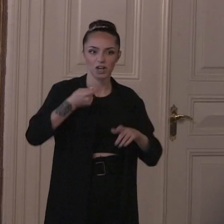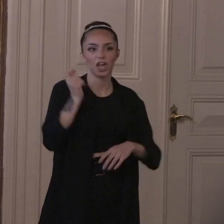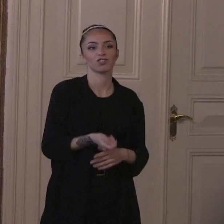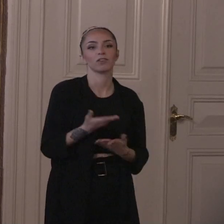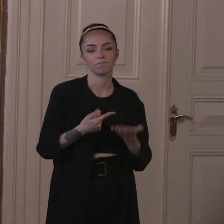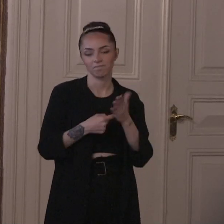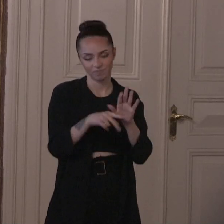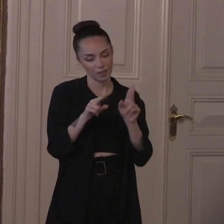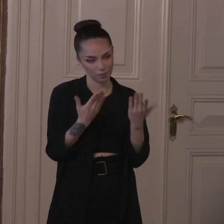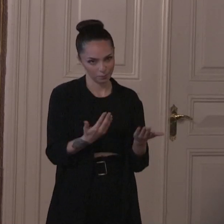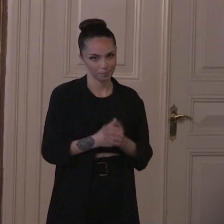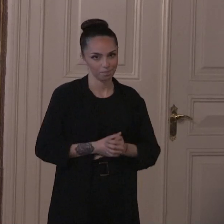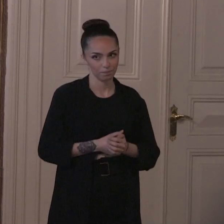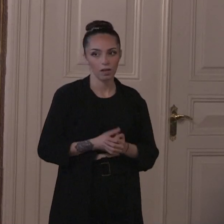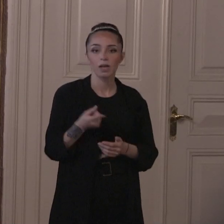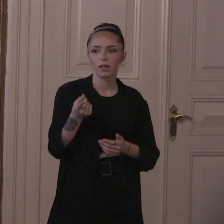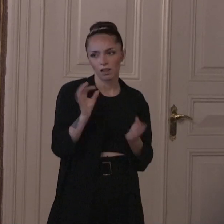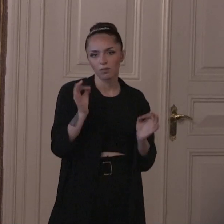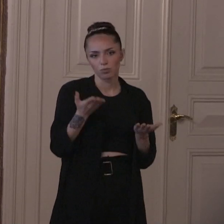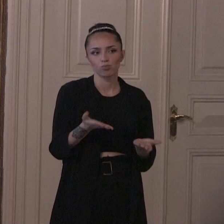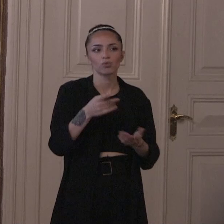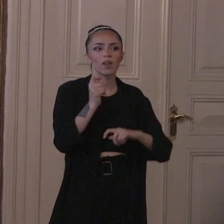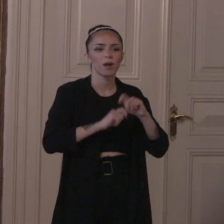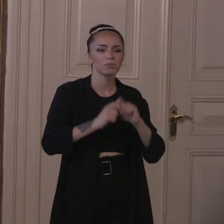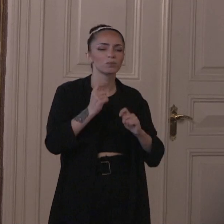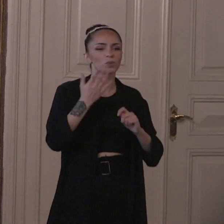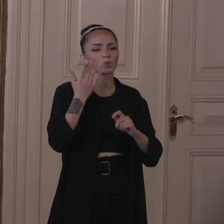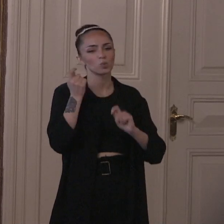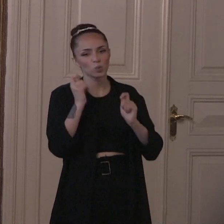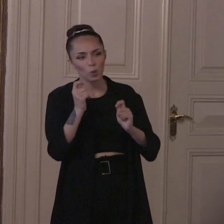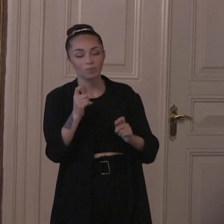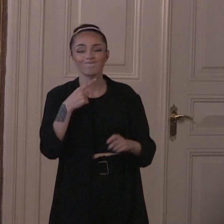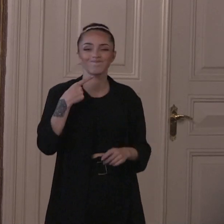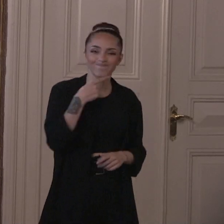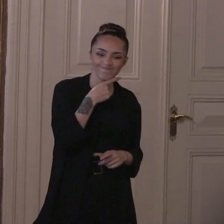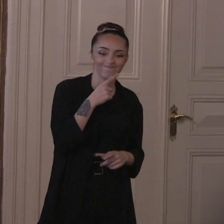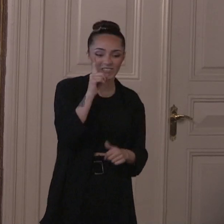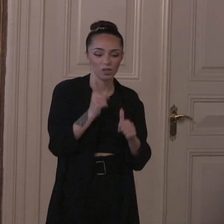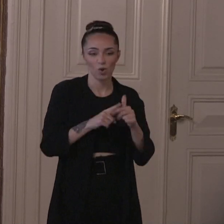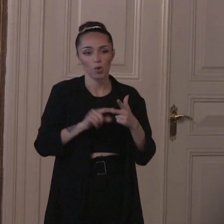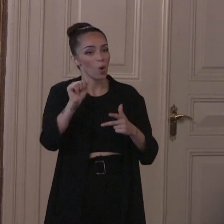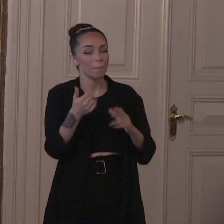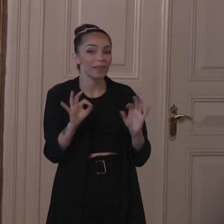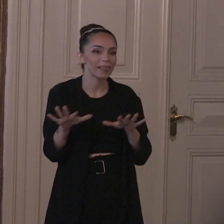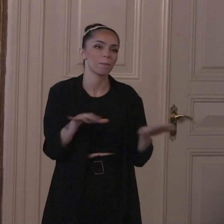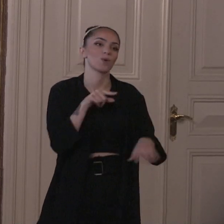gerçeklik. Tabii ki bu yapım zorunlulukları ve öncelikleri doğrultusunda